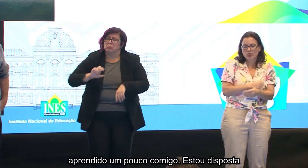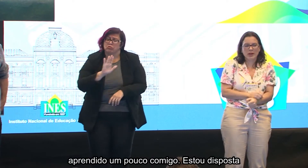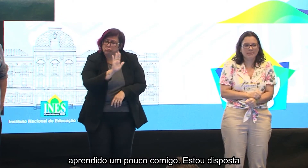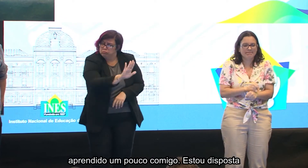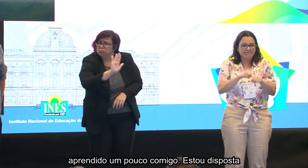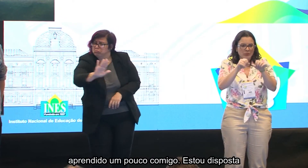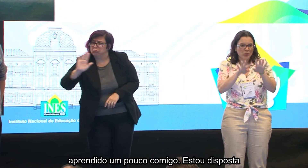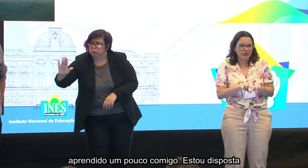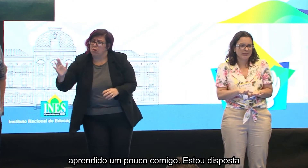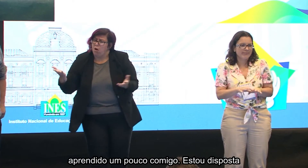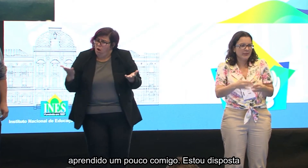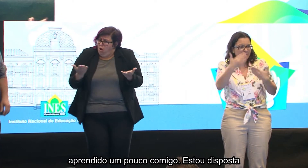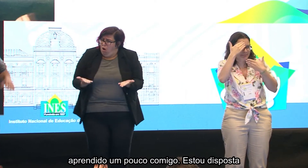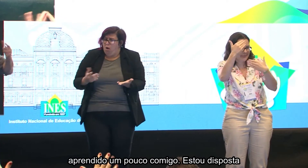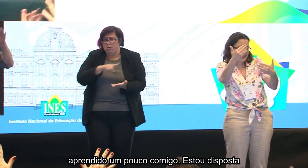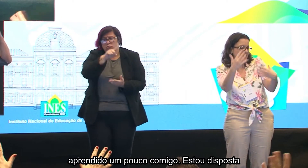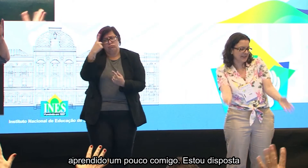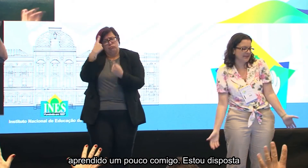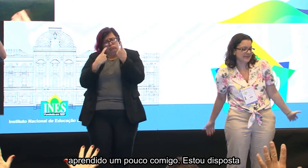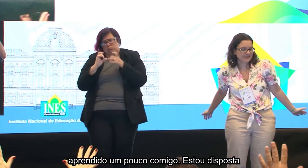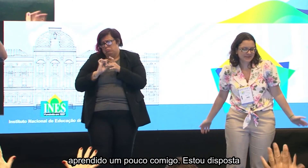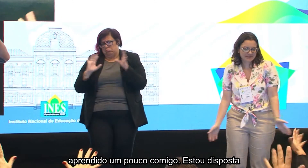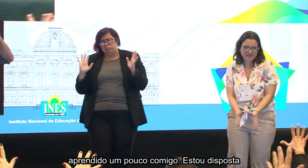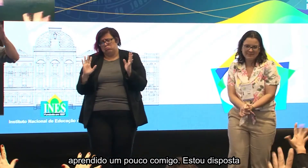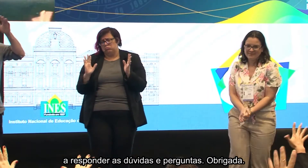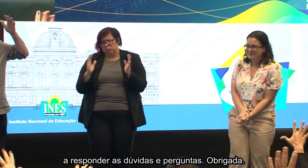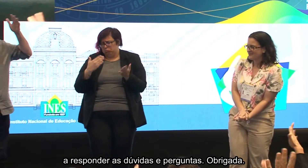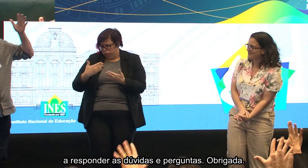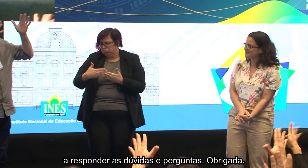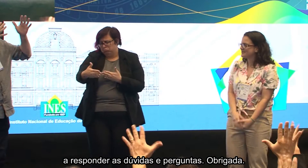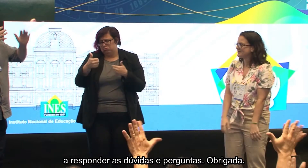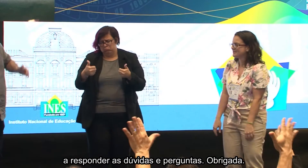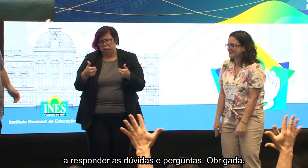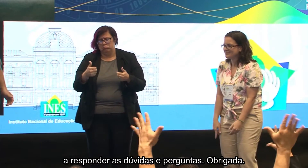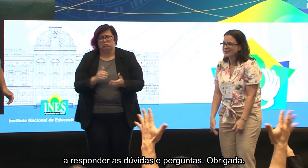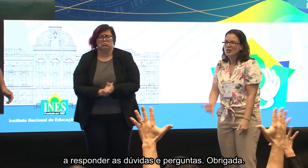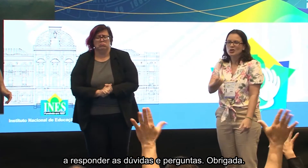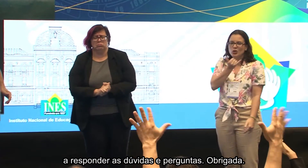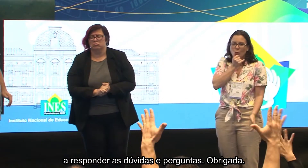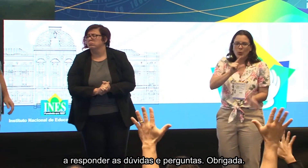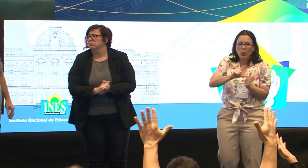tenham aprendido um pouco comigo e estou disposta a responder as dúvidas e perguntas. Obrigada.